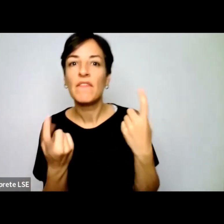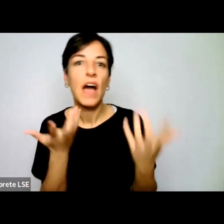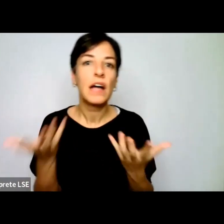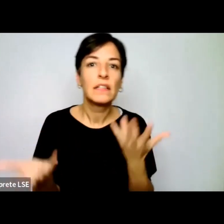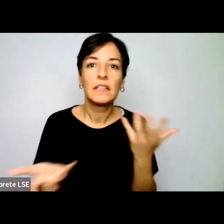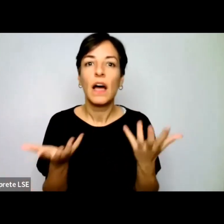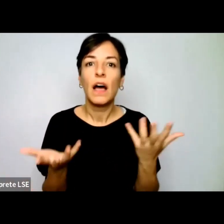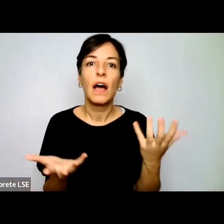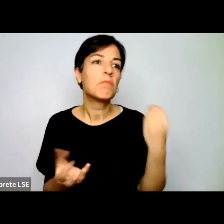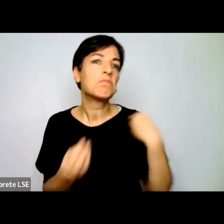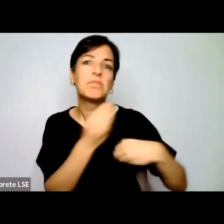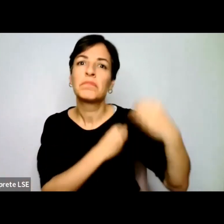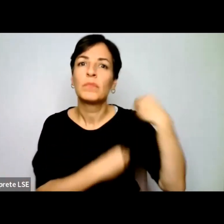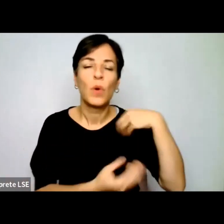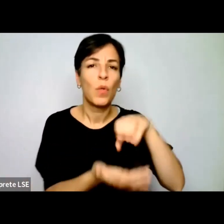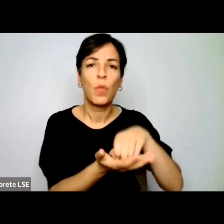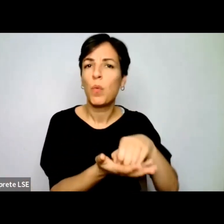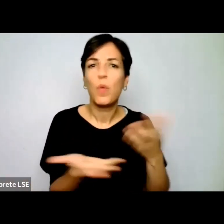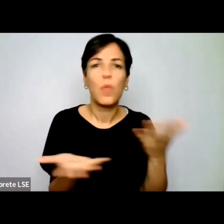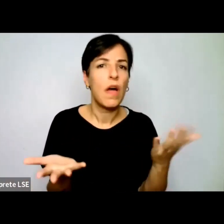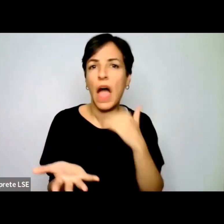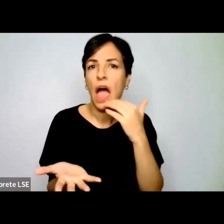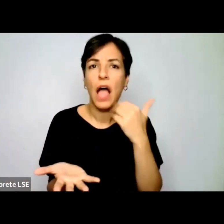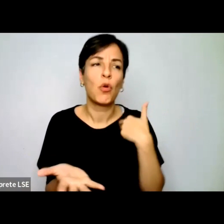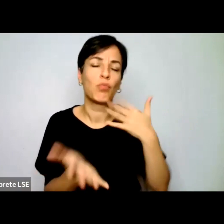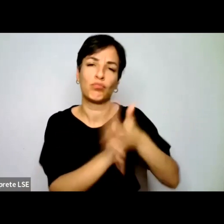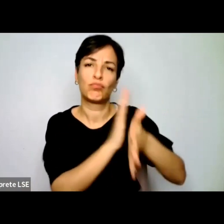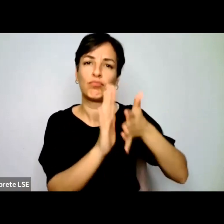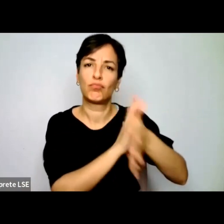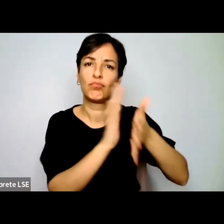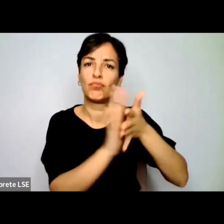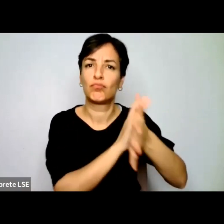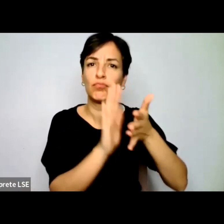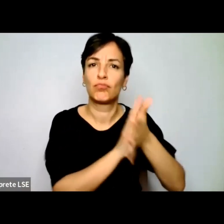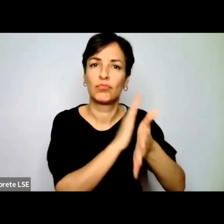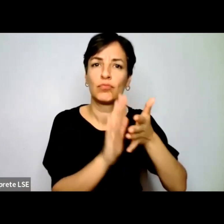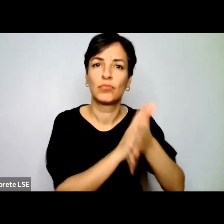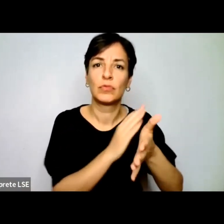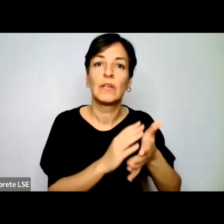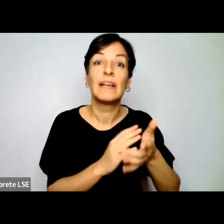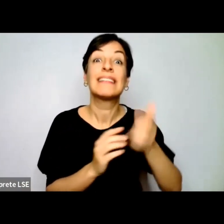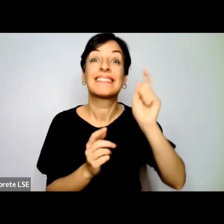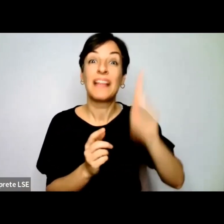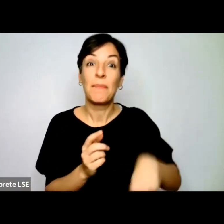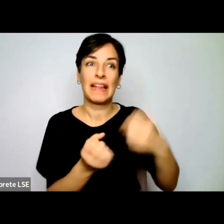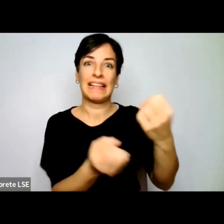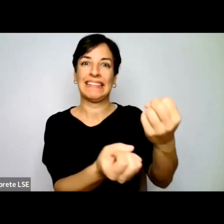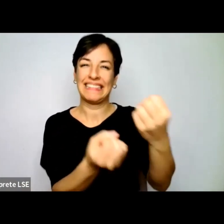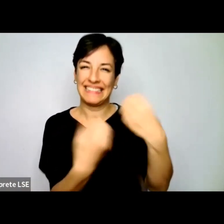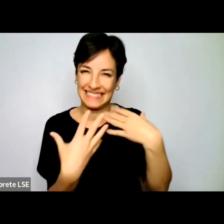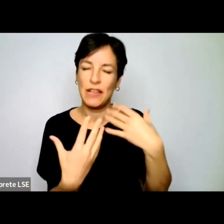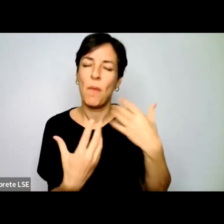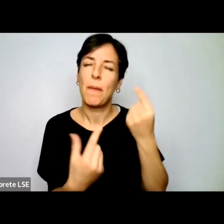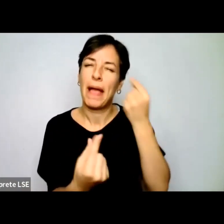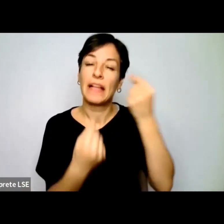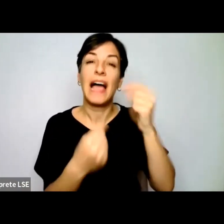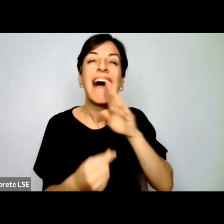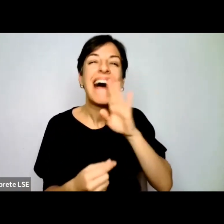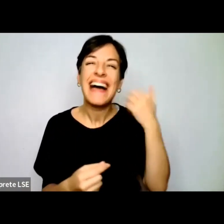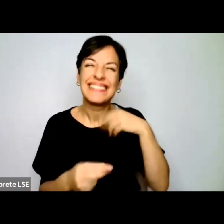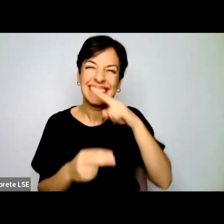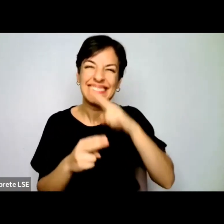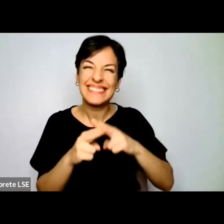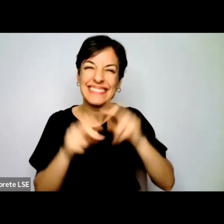resolveros cualquier tipo de duda que os haya surgido o demás y que también nos contéis, ahora ya sí que un poquito más detallado, qué es lo